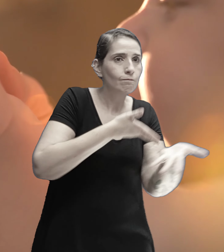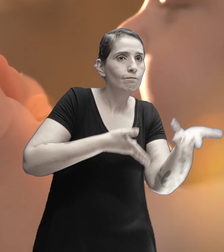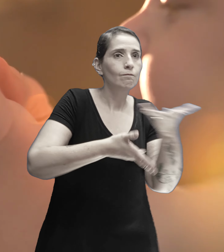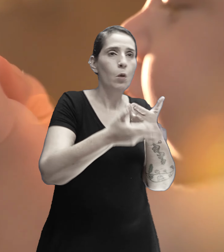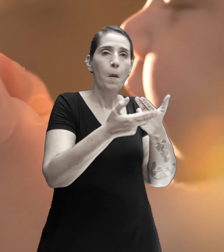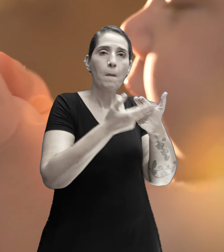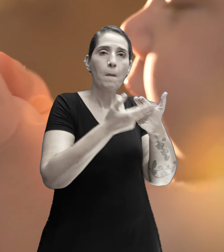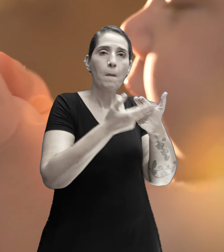paciência que sustenta.